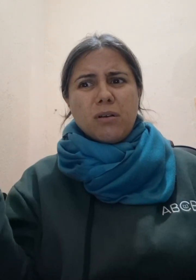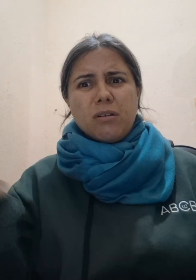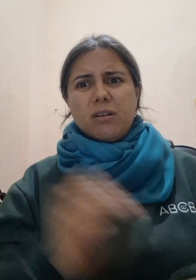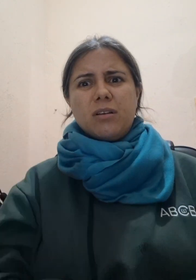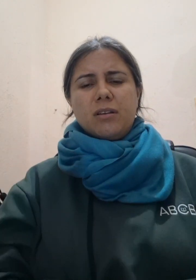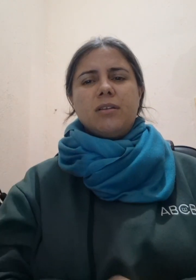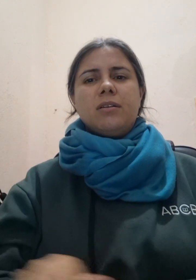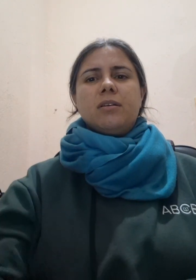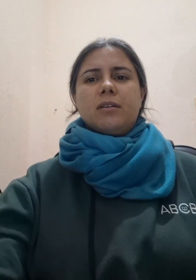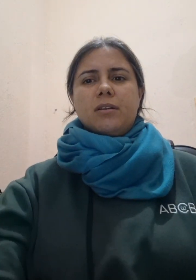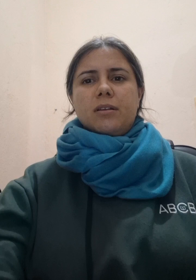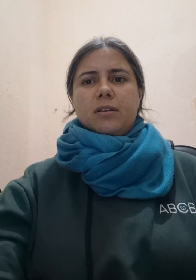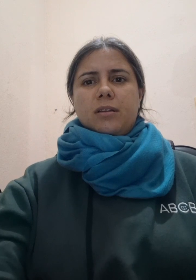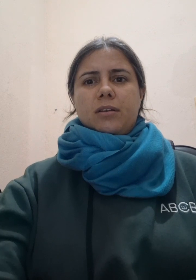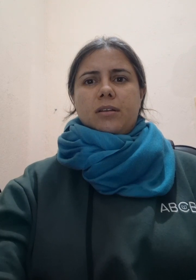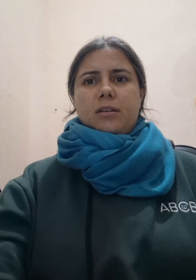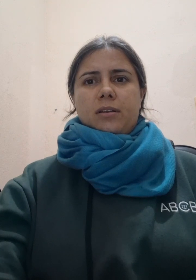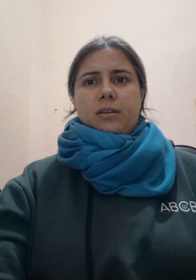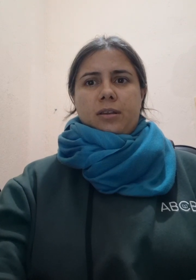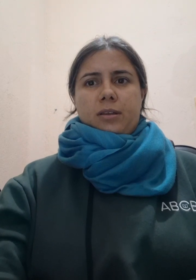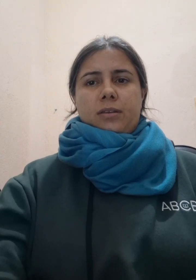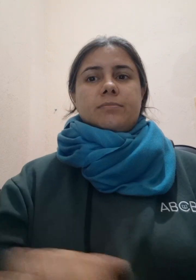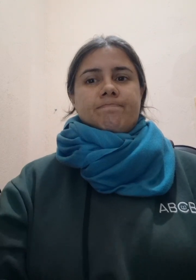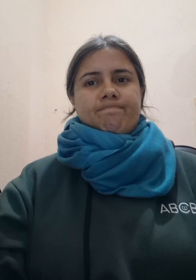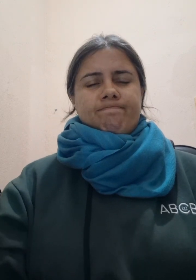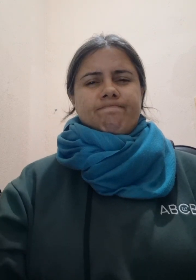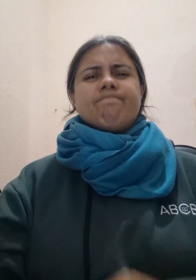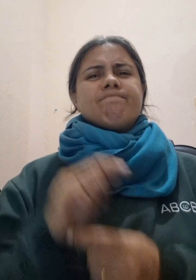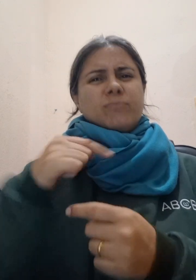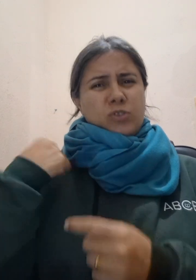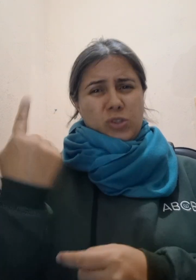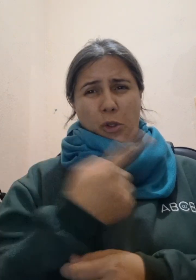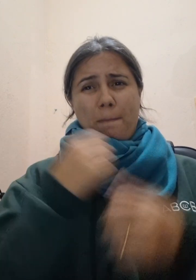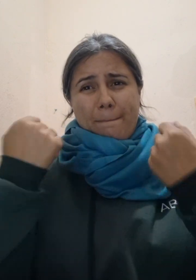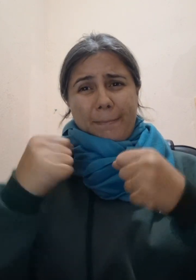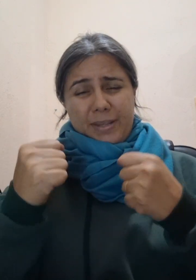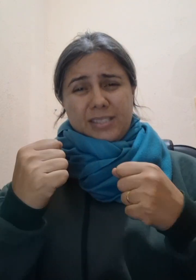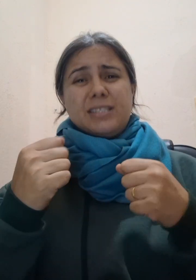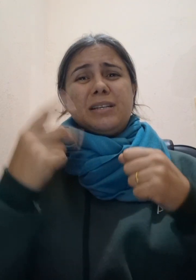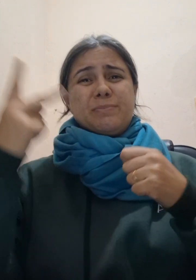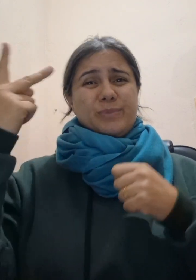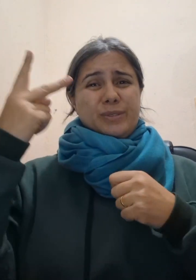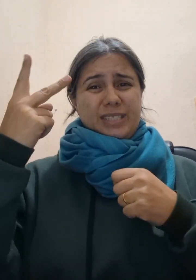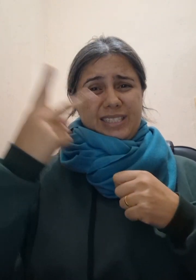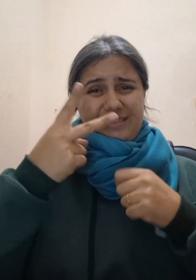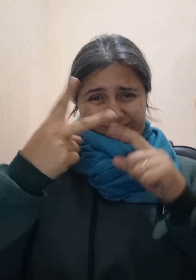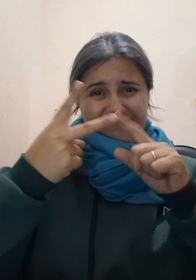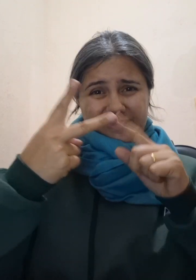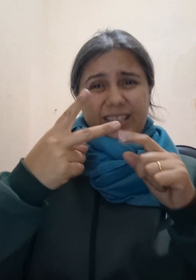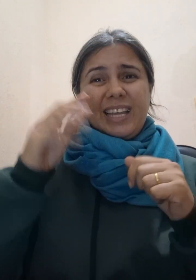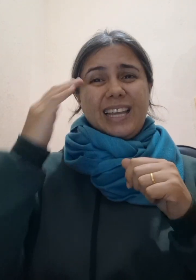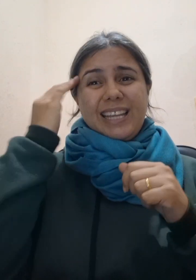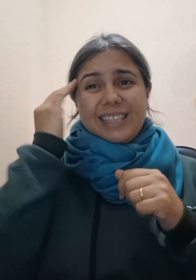Você, Jó, fala palavras erradas. Parece que não tem entendimento, parece